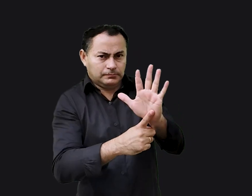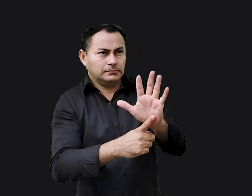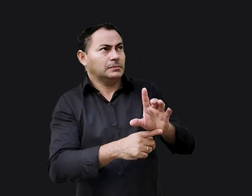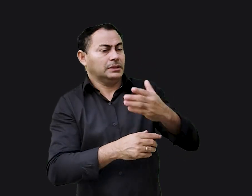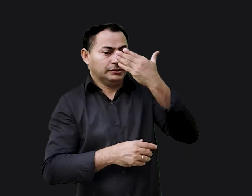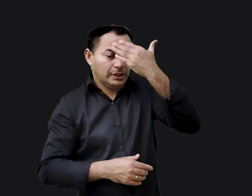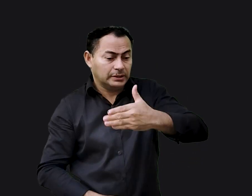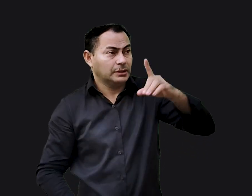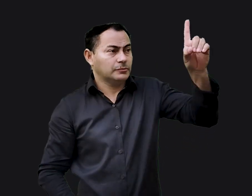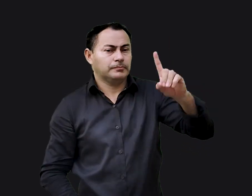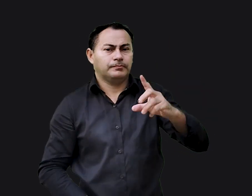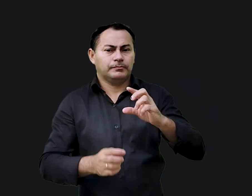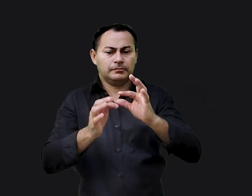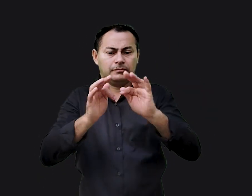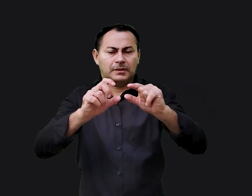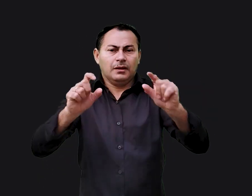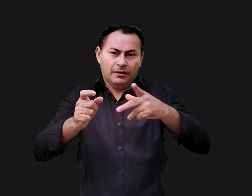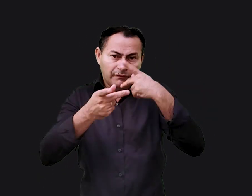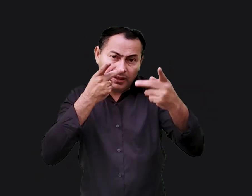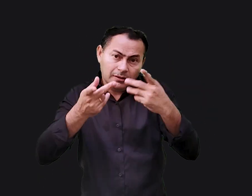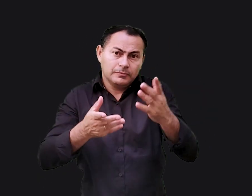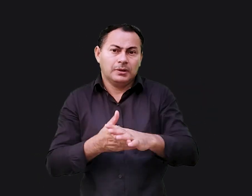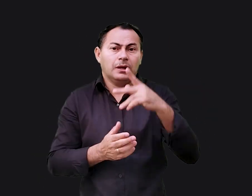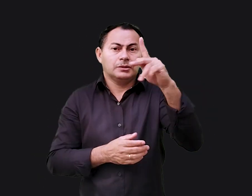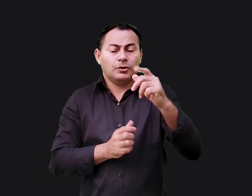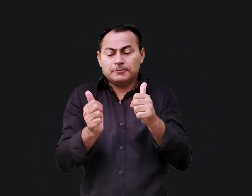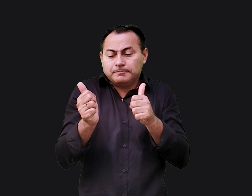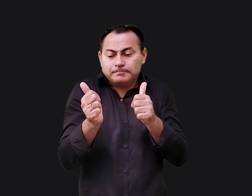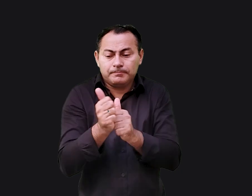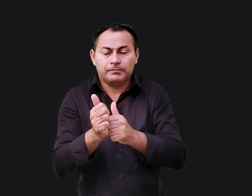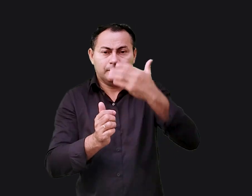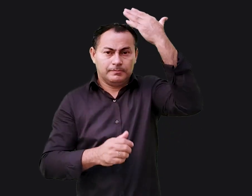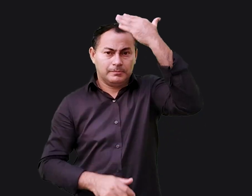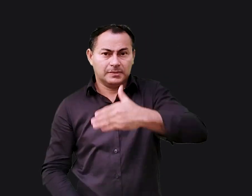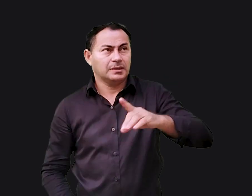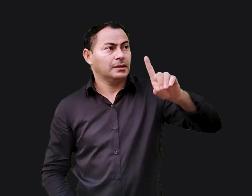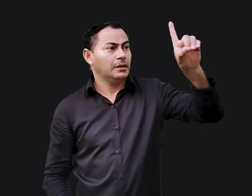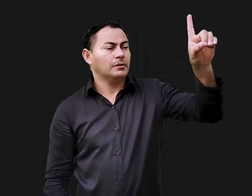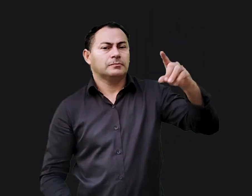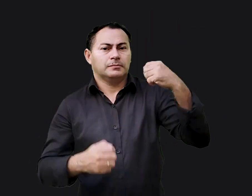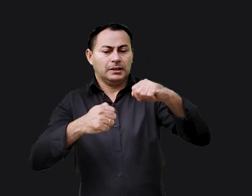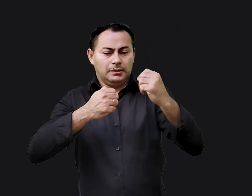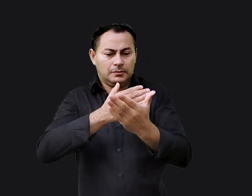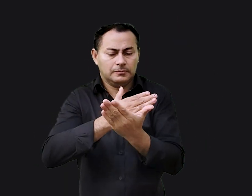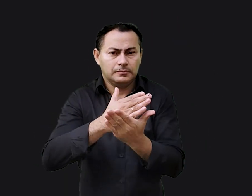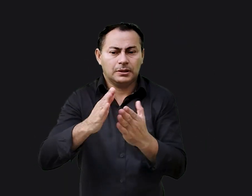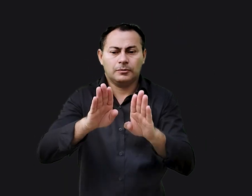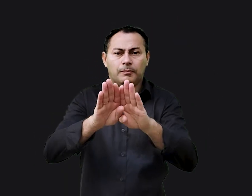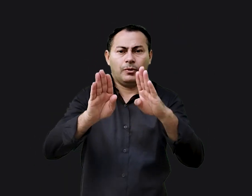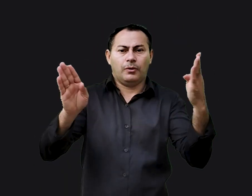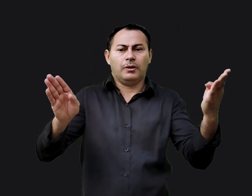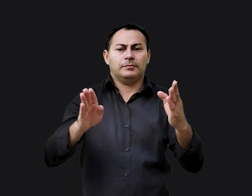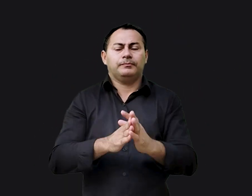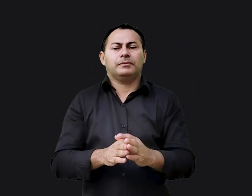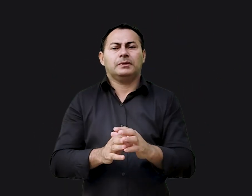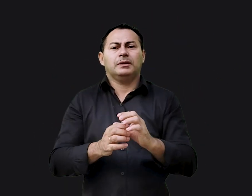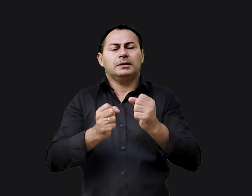apresentar diante de Deus parafraseando o diríamos sua aproximação da presença de Deus deve começar nos portões